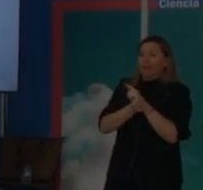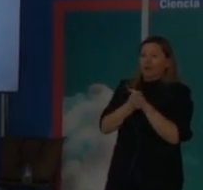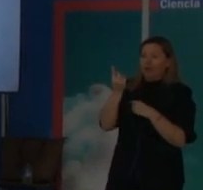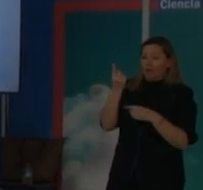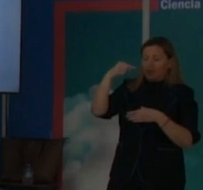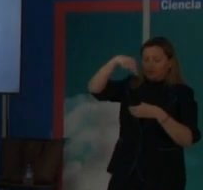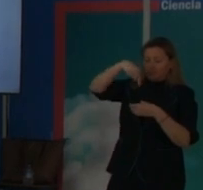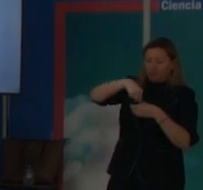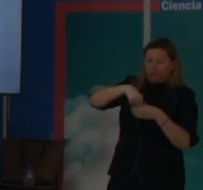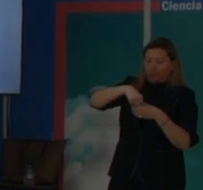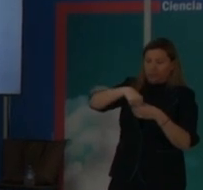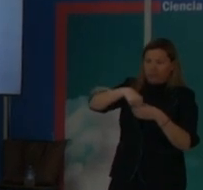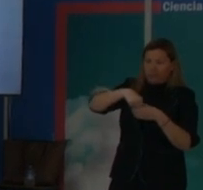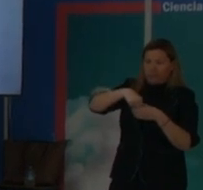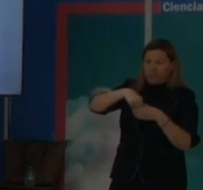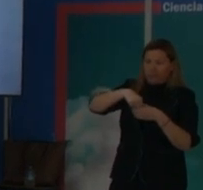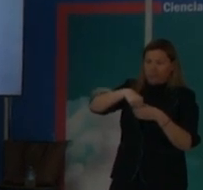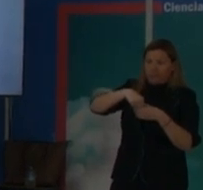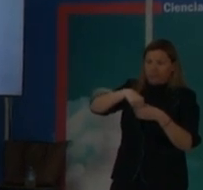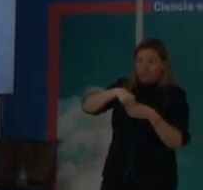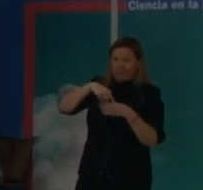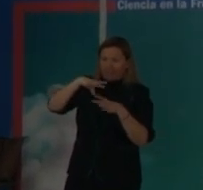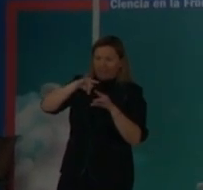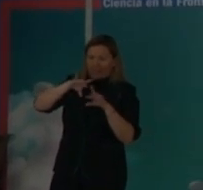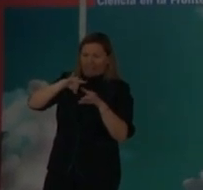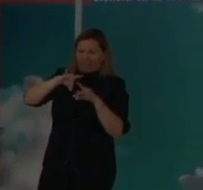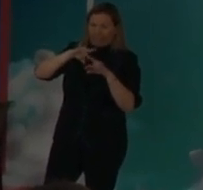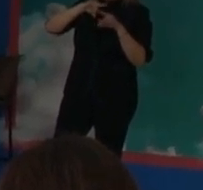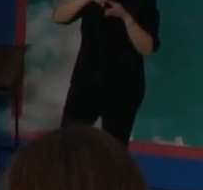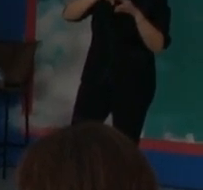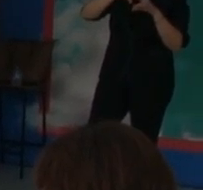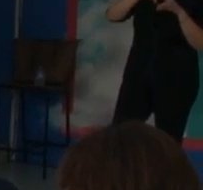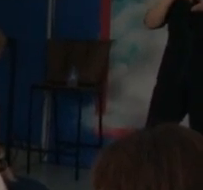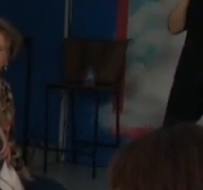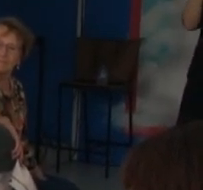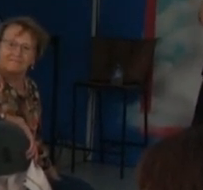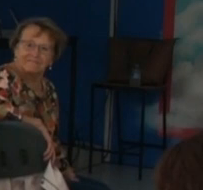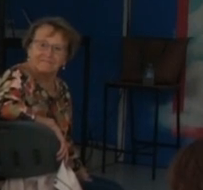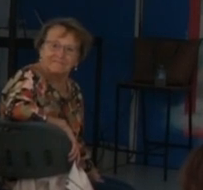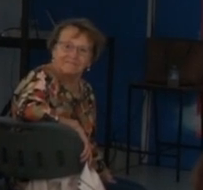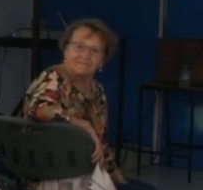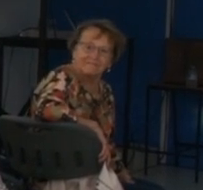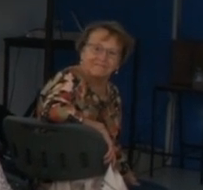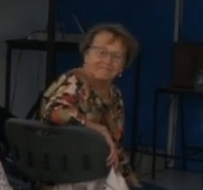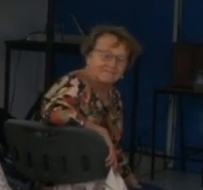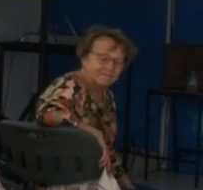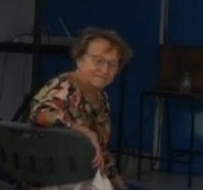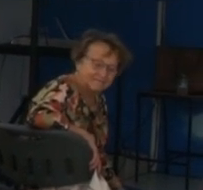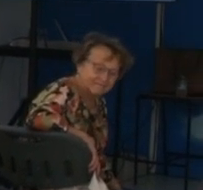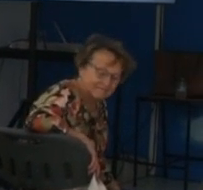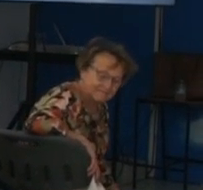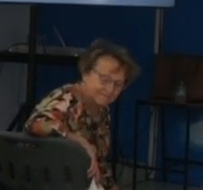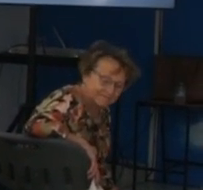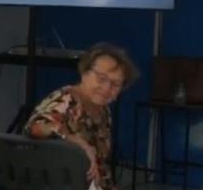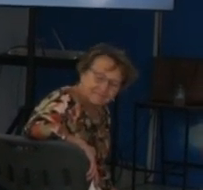cómo se ha quedado el poliespán. El poliespán también lo que pasa... Mira, no, el poliespán, a que te da frío. Te da sensación, porque se evapora, ¿vale?